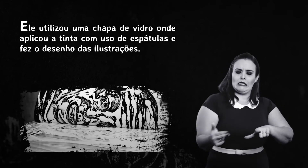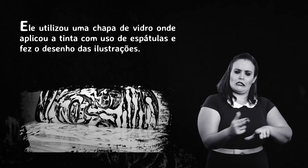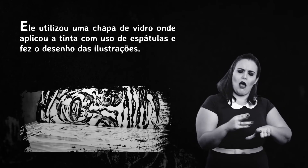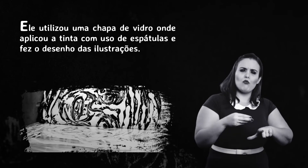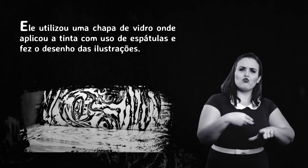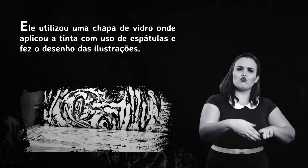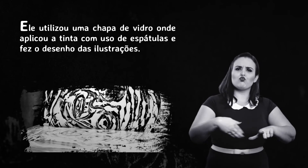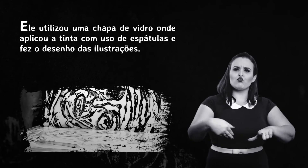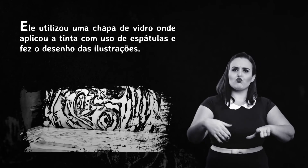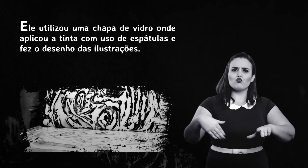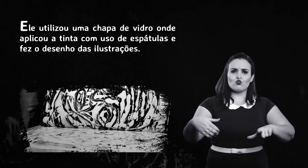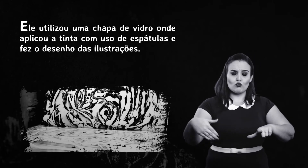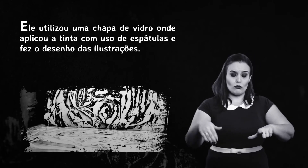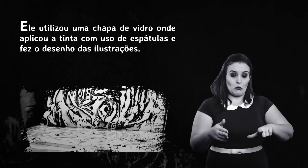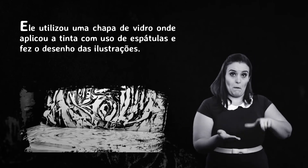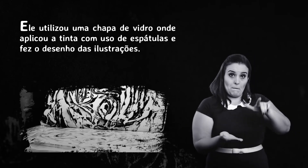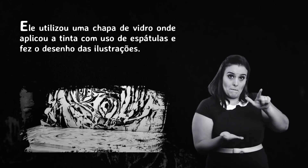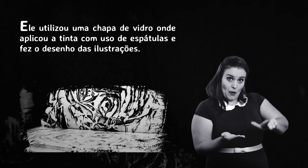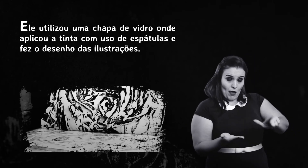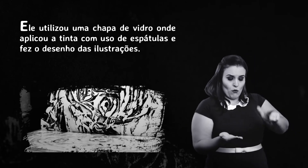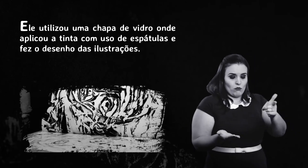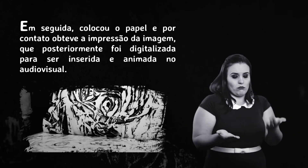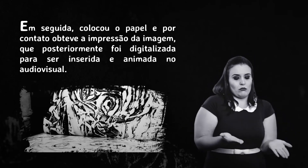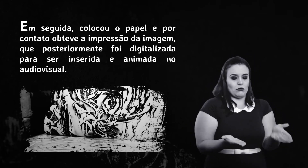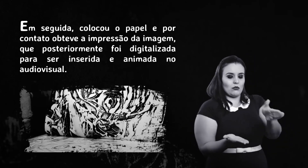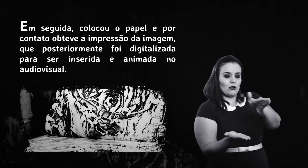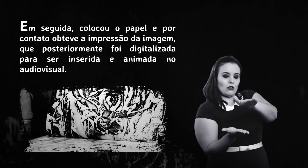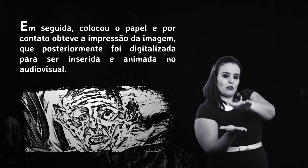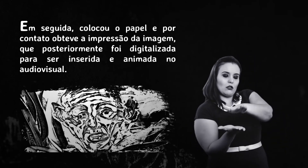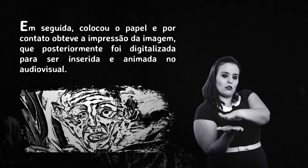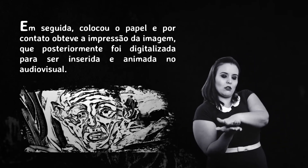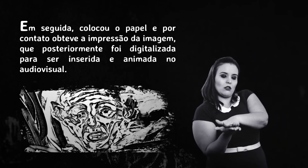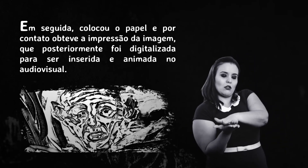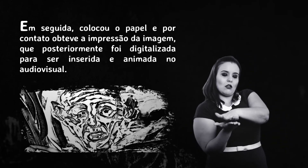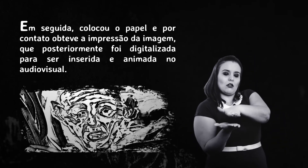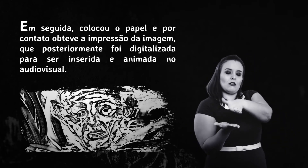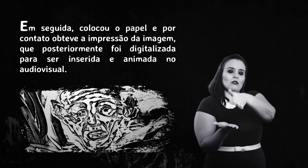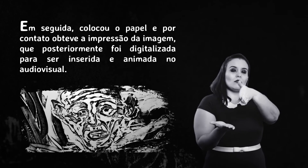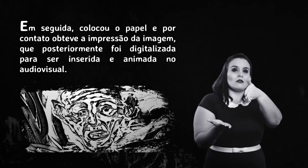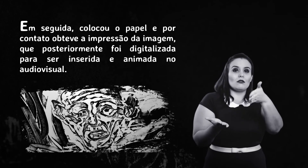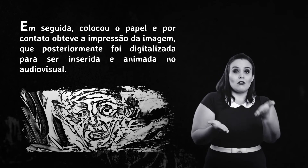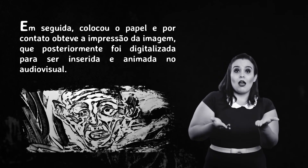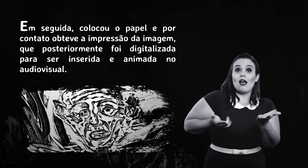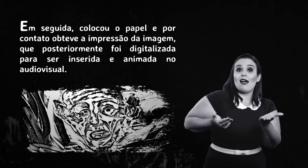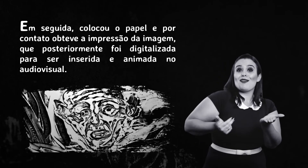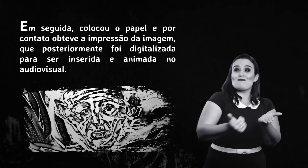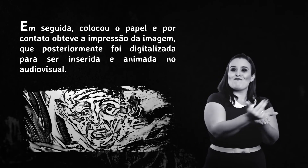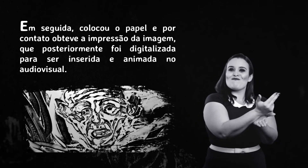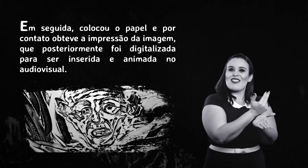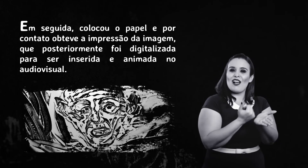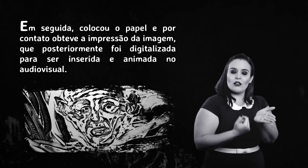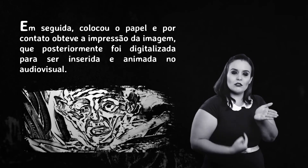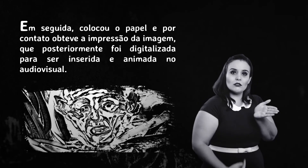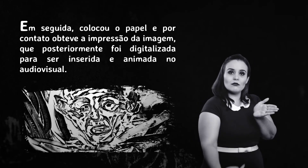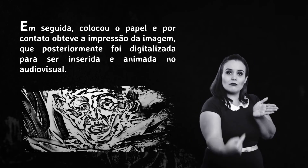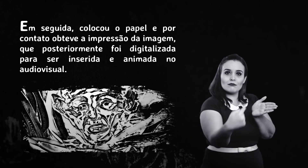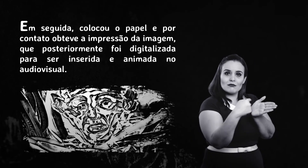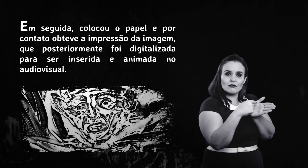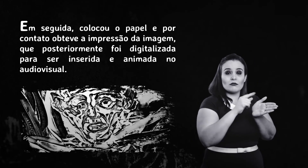espátulas e fez o desenho das ilustrações. Em seguida, colocou o papel e, por contato, obteve a impressão da imagem,